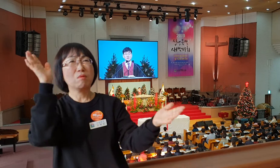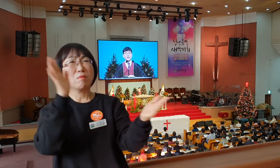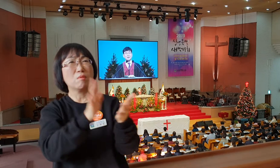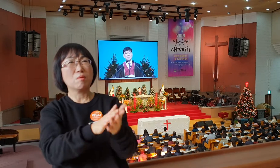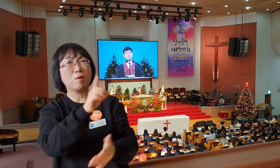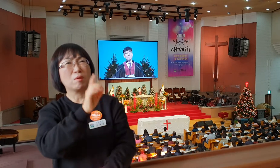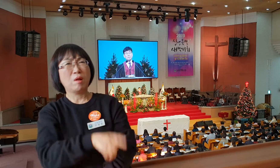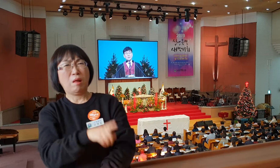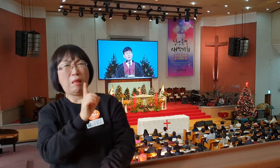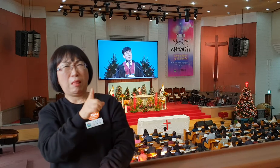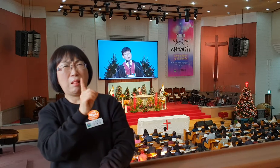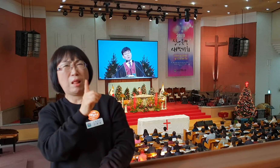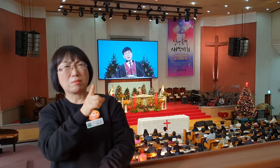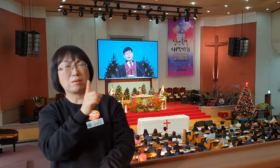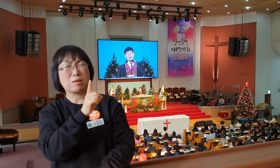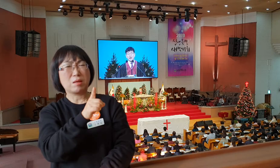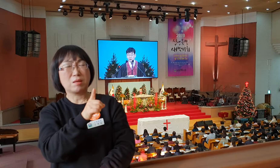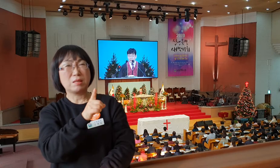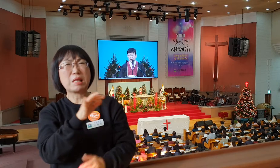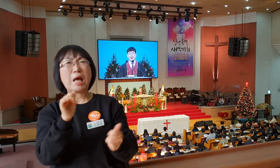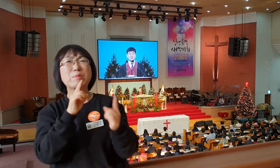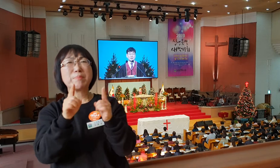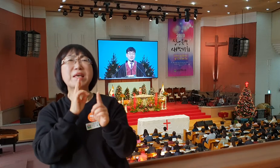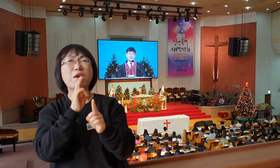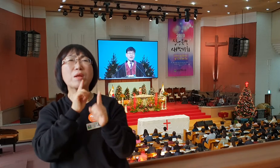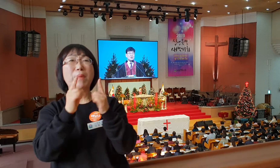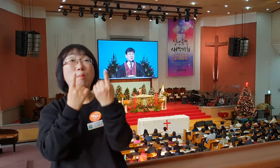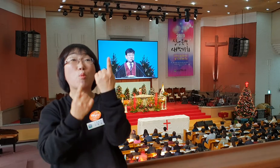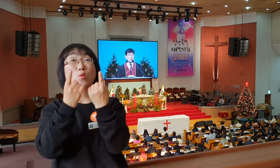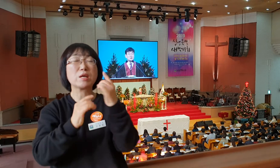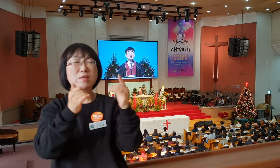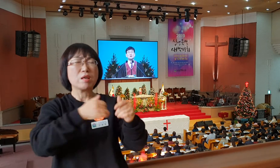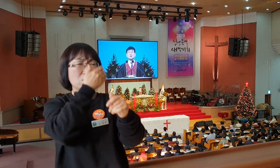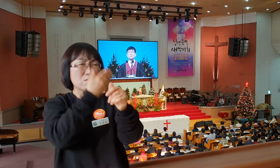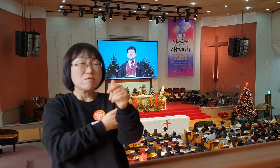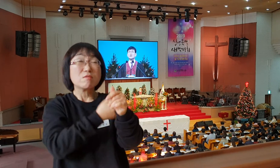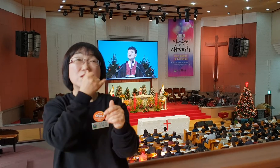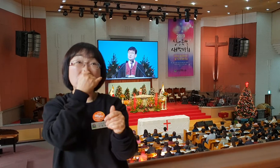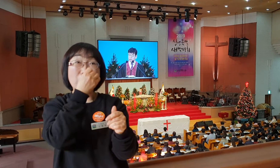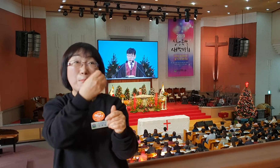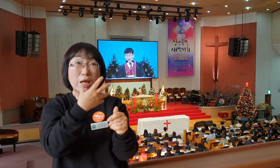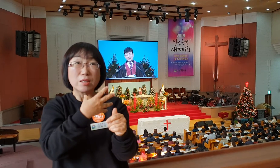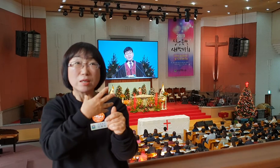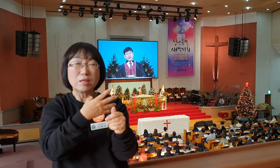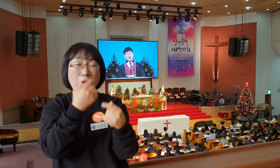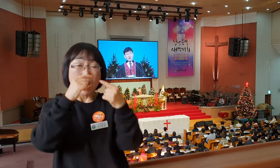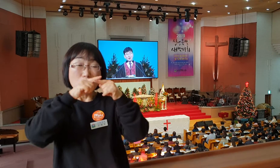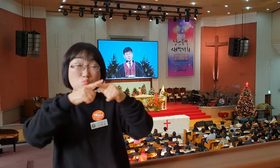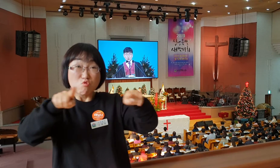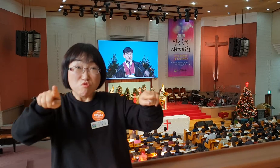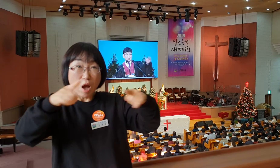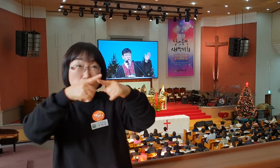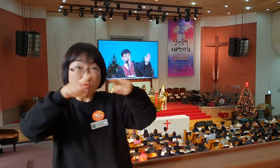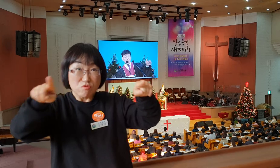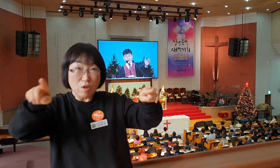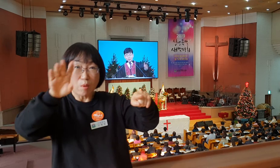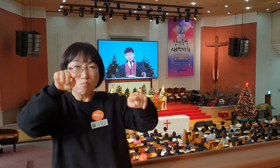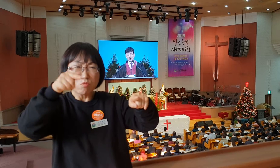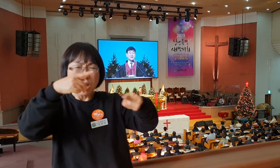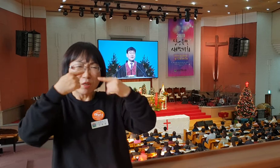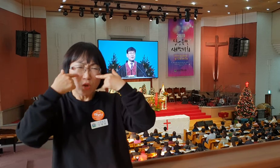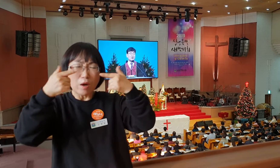찰는 사람들이 원하는 건 예언의 말이 아닙니다 세상에서 능력이 있는 건 어떤 말들이 분석하는 말 문제가 뭔지